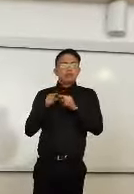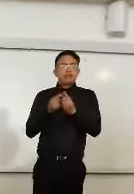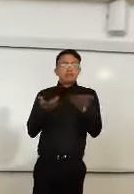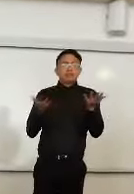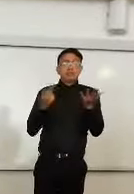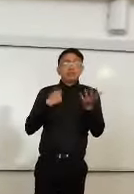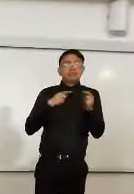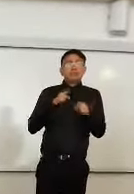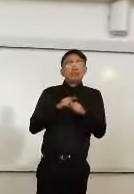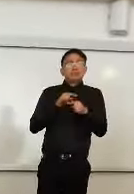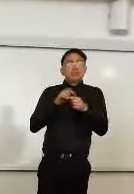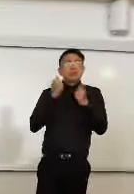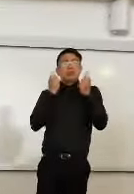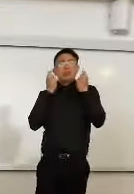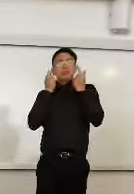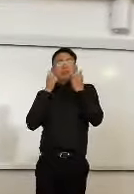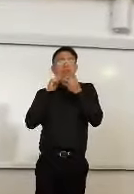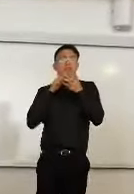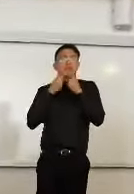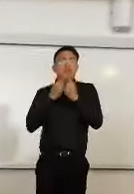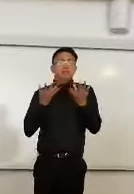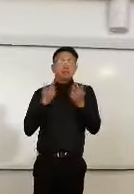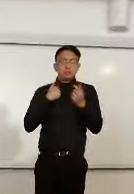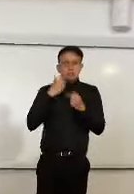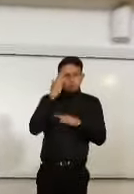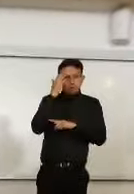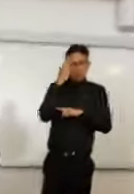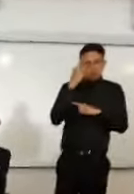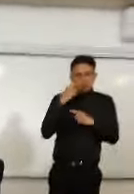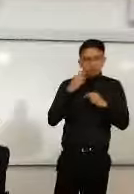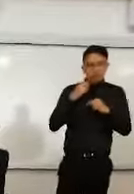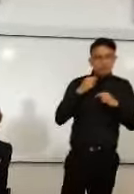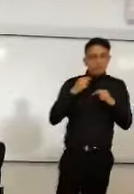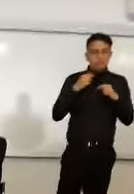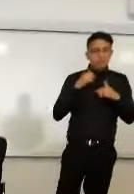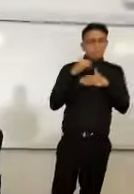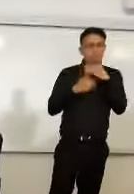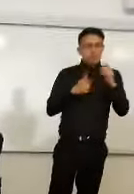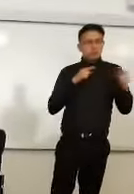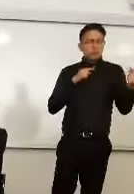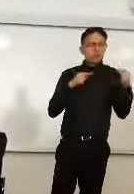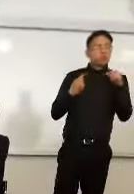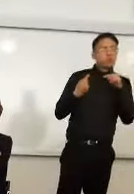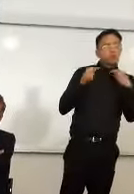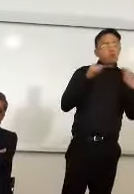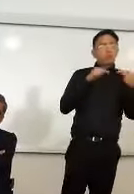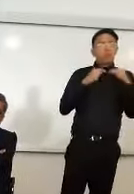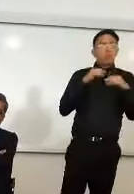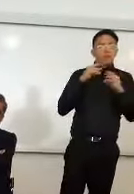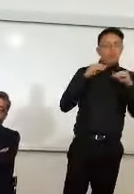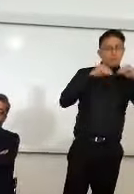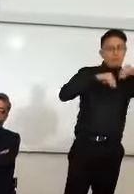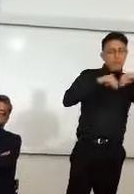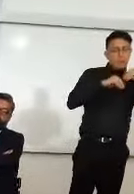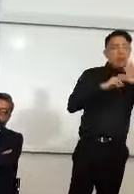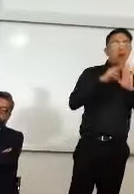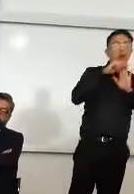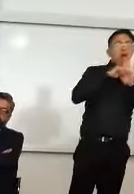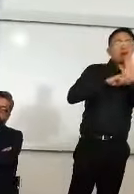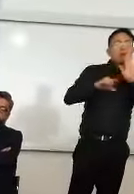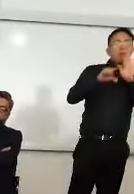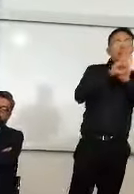pero también hizo muy nutrido ese proceso de discusión dentro de la elaboración de la resolución,